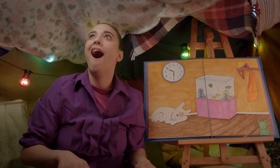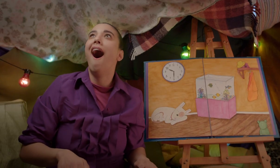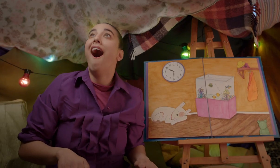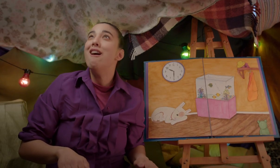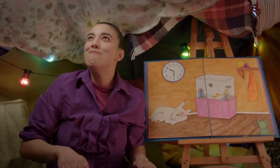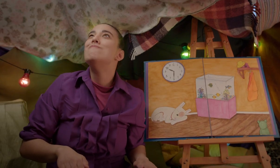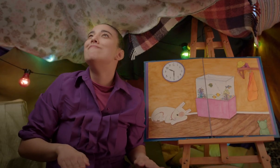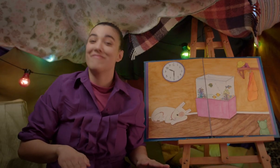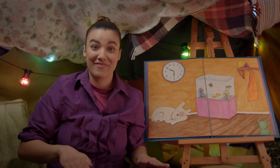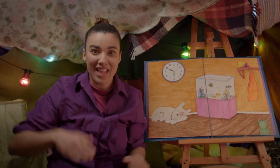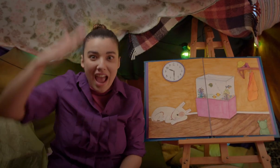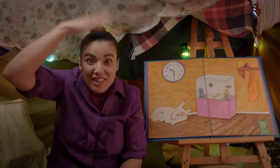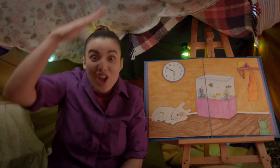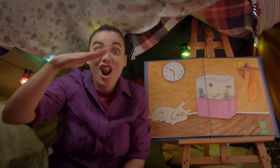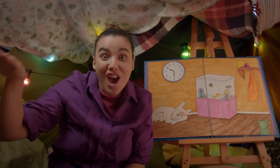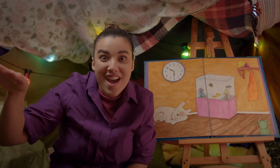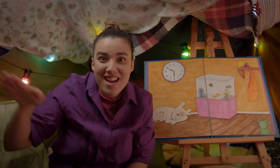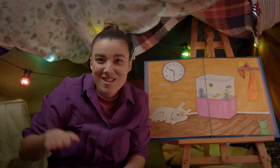Åh! En hatthylla!